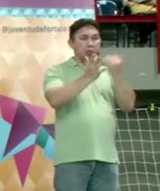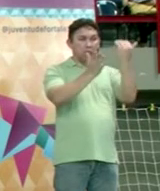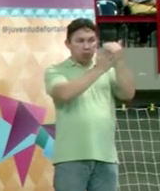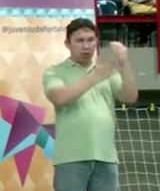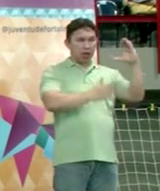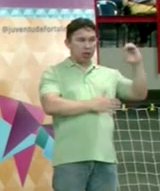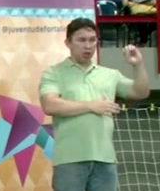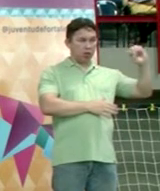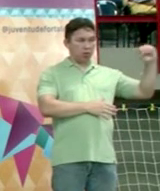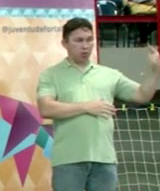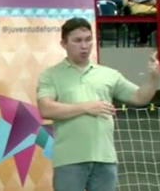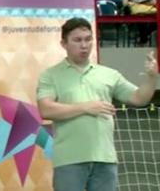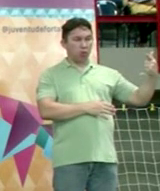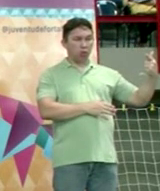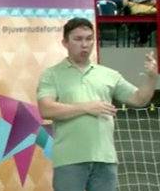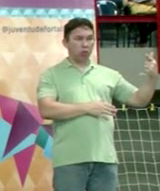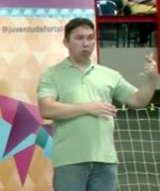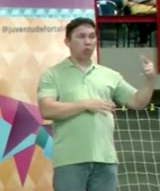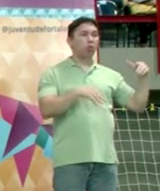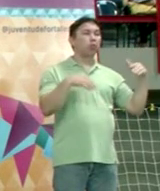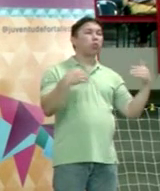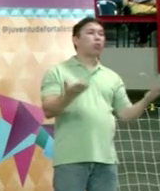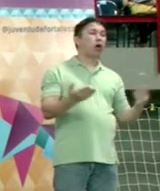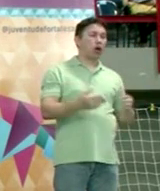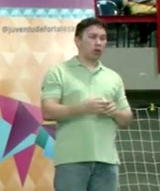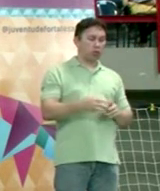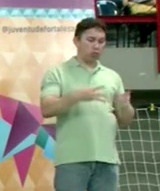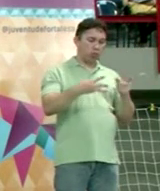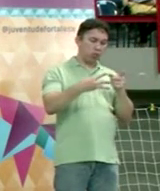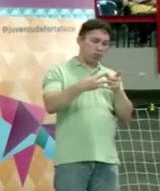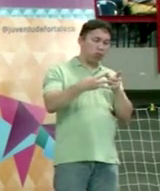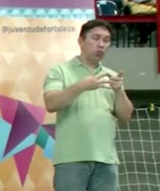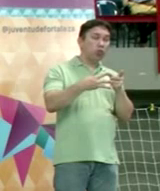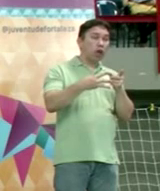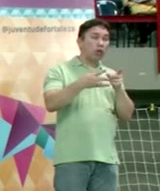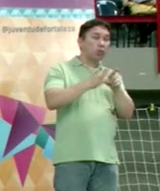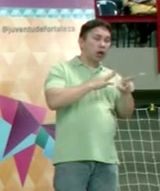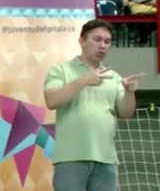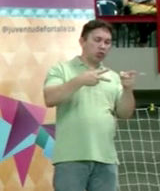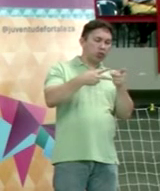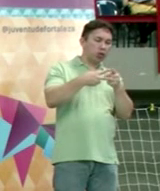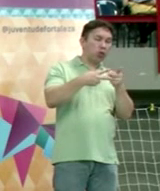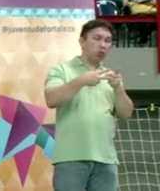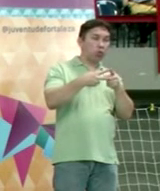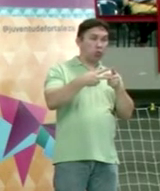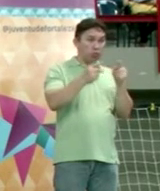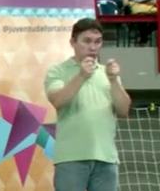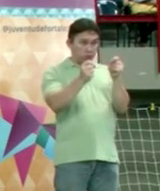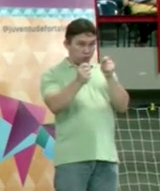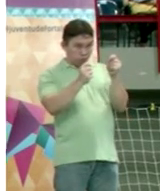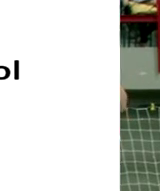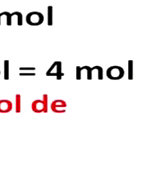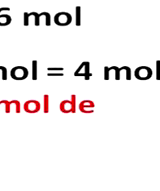de CO2, foram respectivamente. Então, observa comigo aí, ó. Tiago.